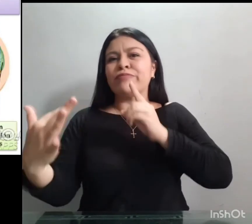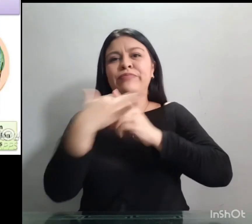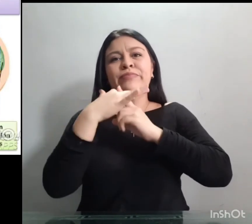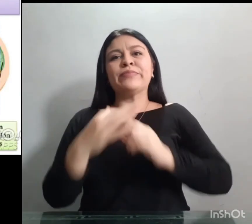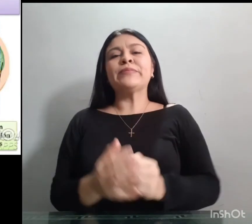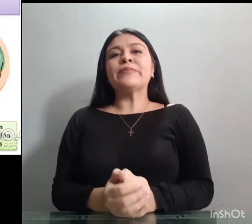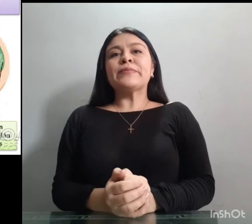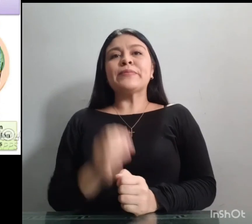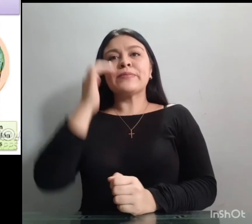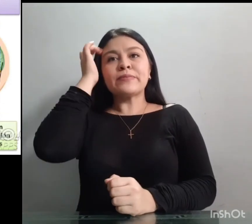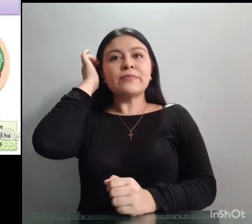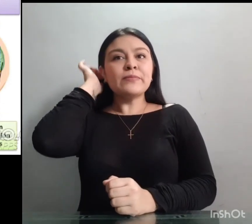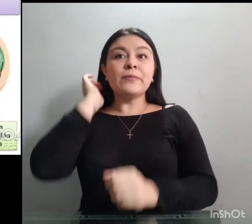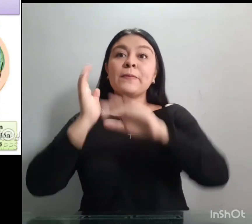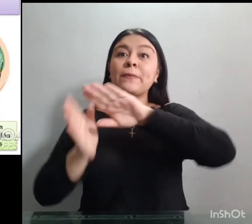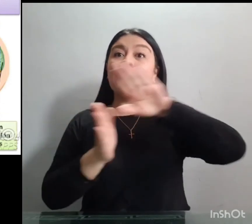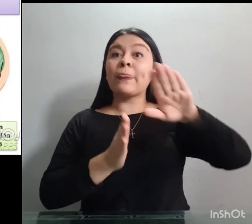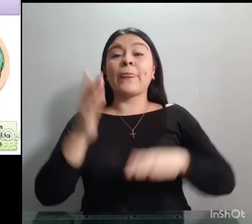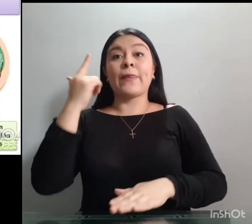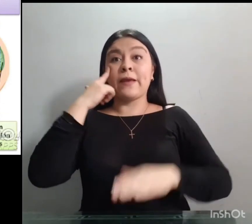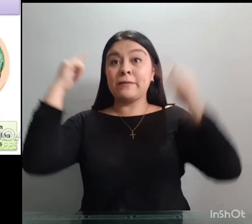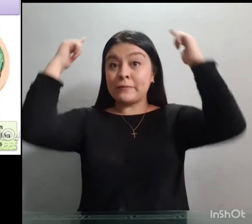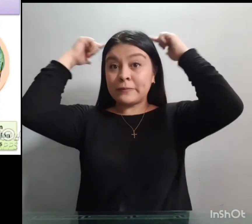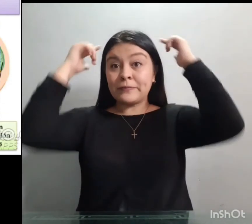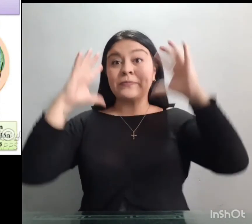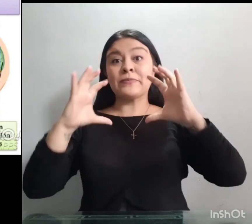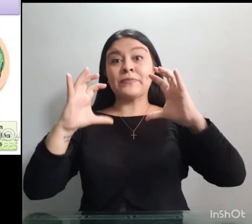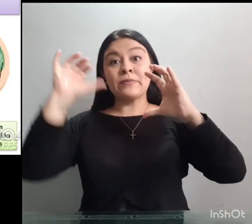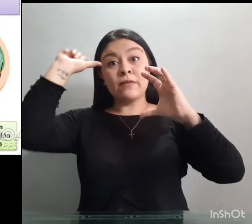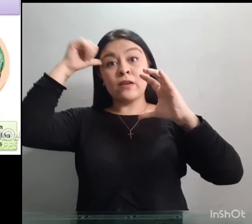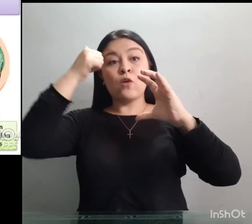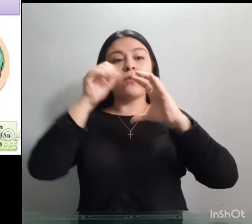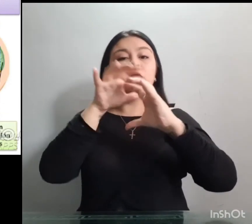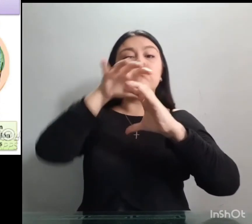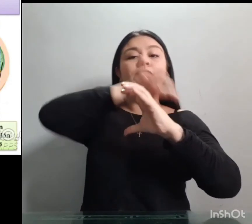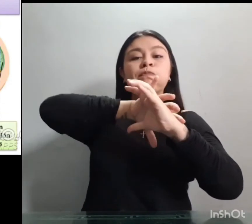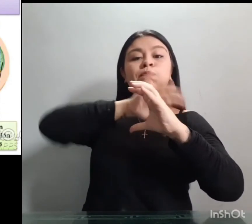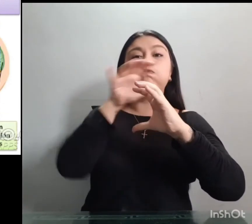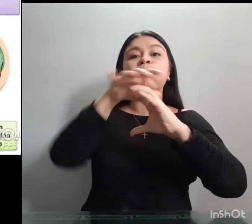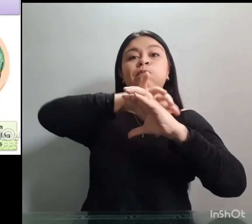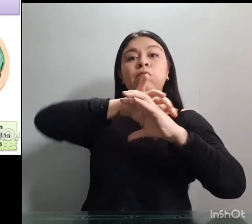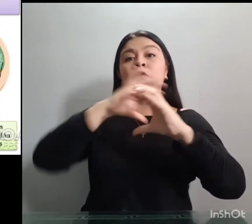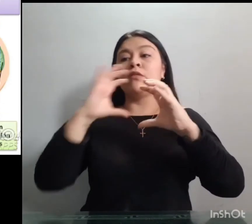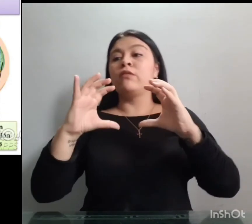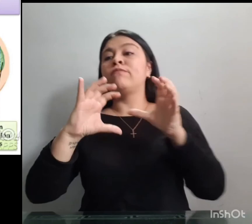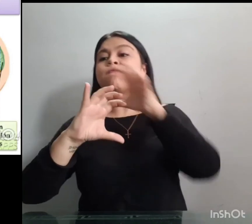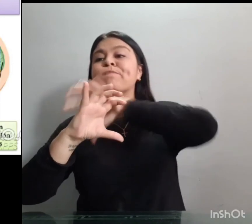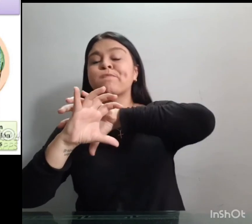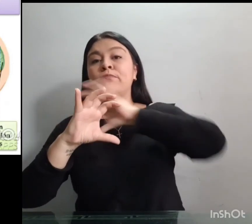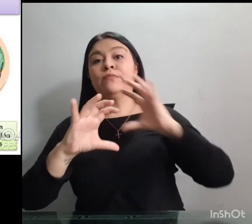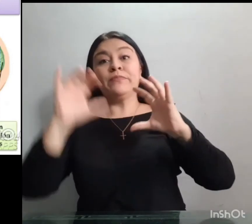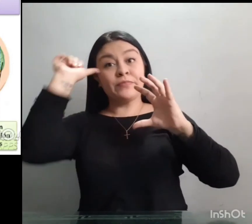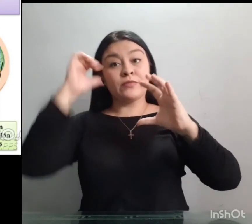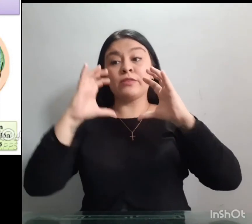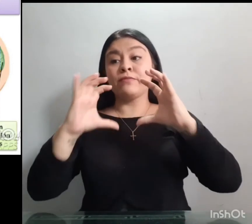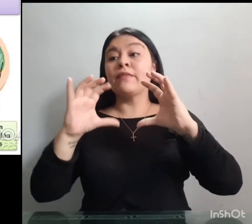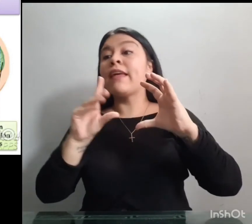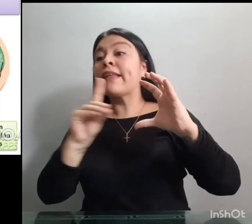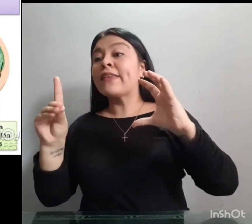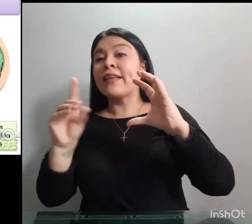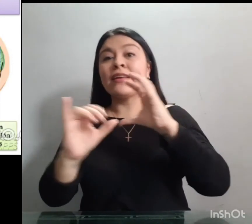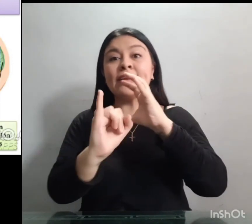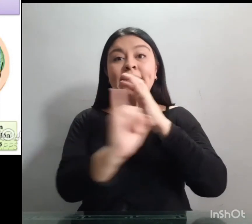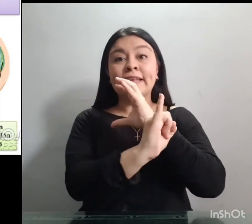El cerebro tiene dos hemisferios, el hemisferio derecho y el hemisferio izquierdo. El hemisferio